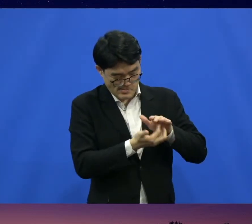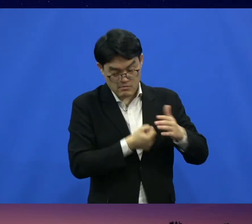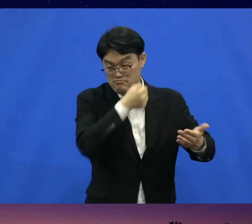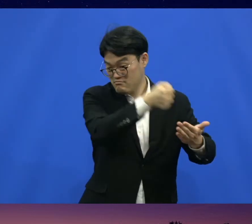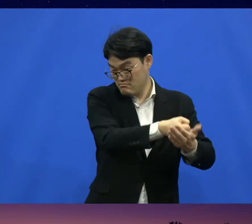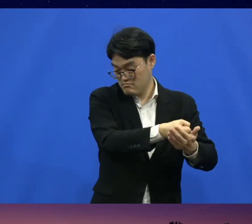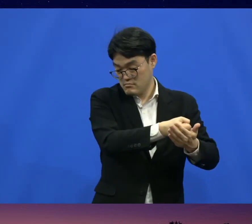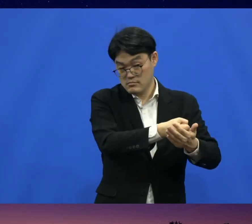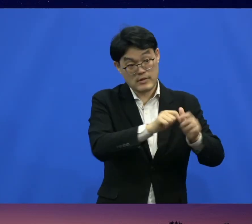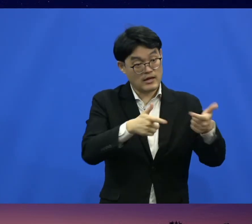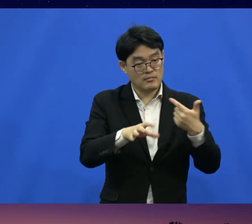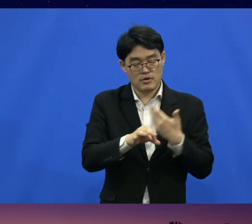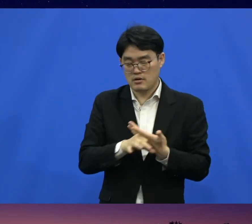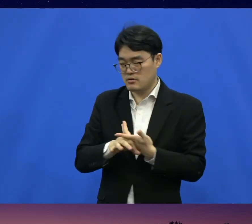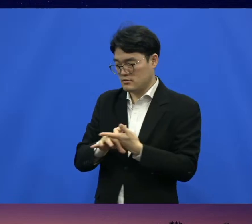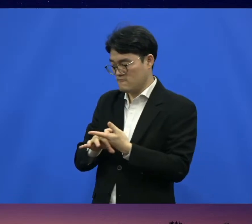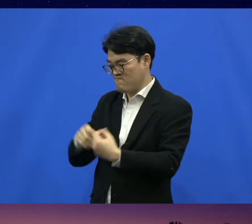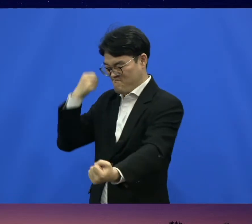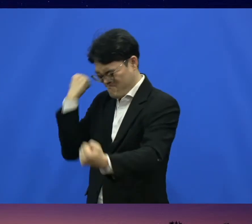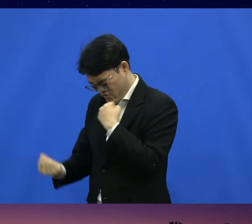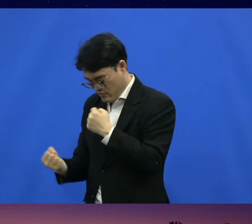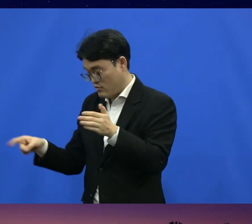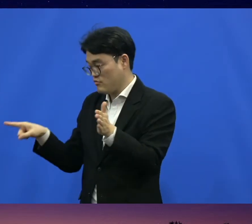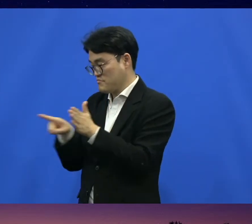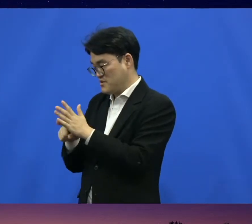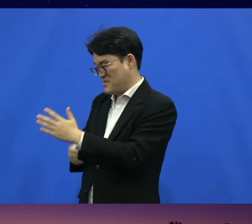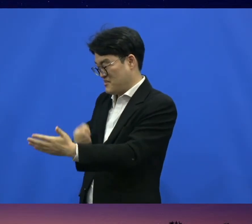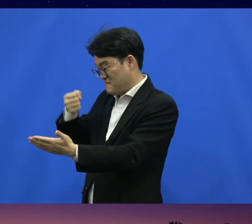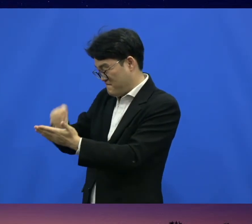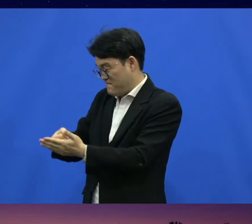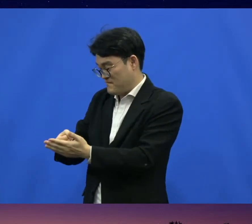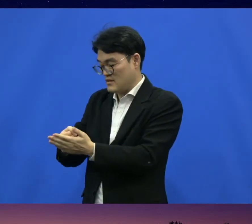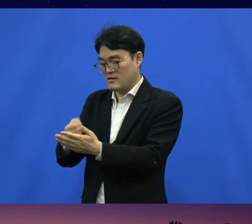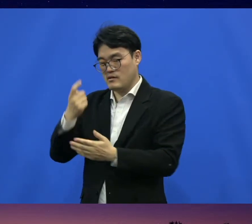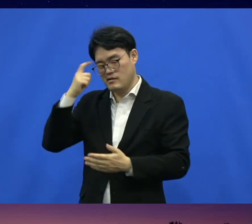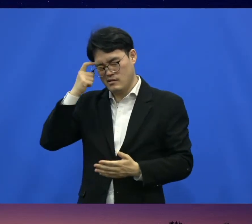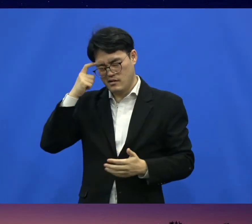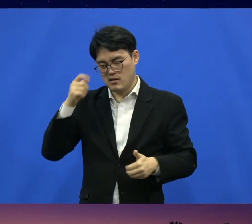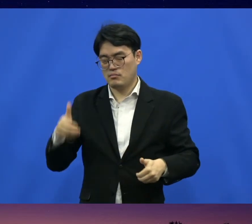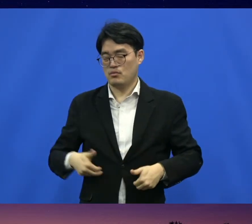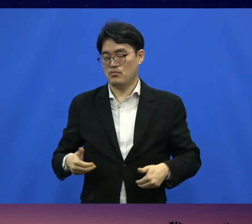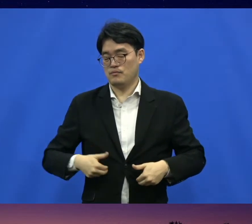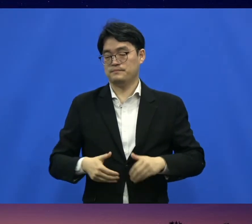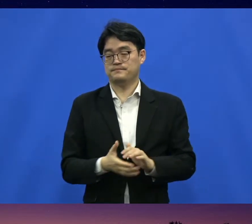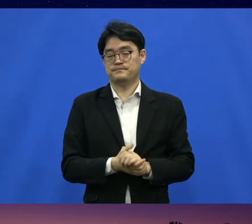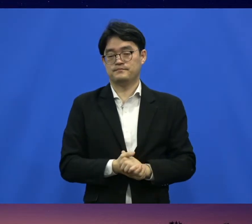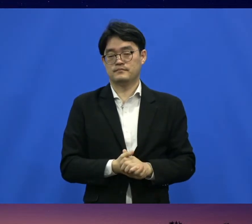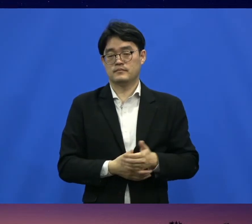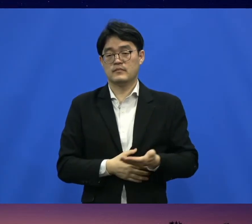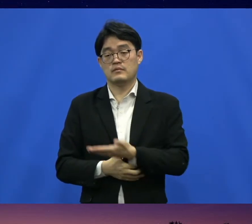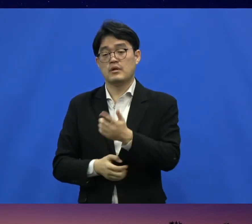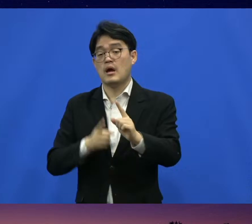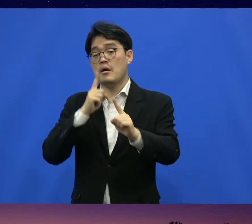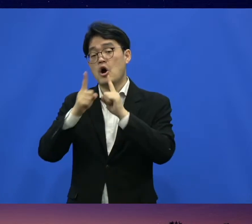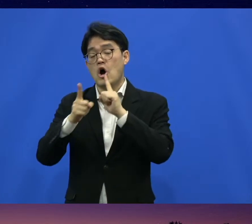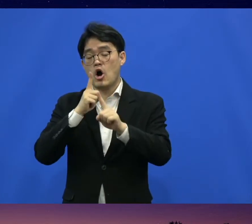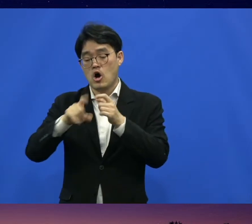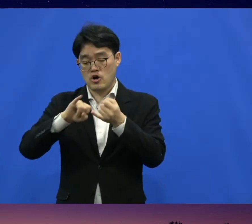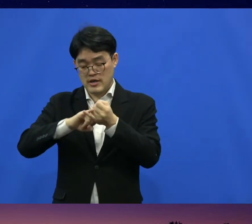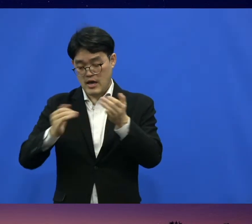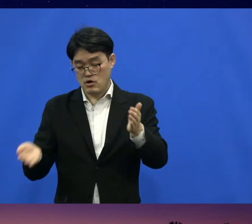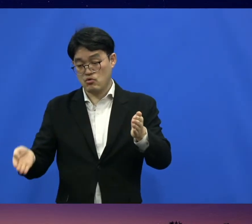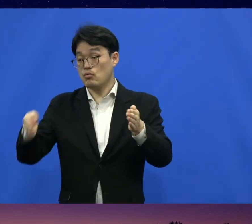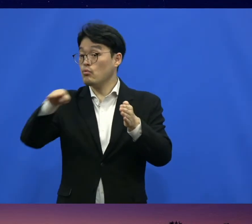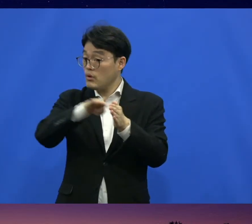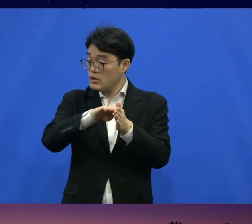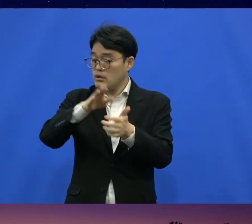법궤 자체는 문제가 없어요, 여러분. 하나님이 함께 해오신 증거잖아요. 여러분, 사실은 법궤 자체는 놀라운 축복이죠.